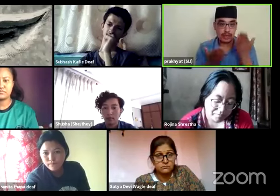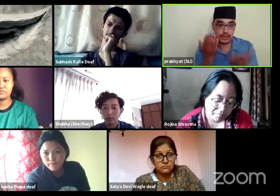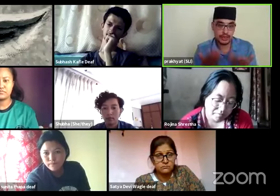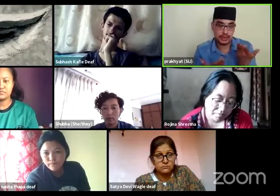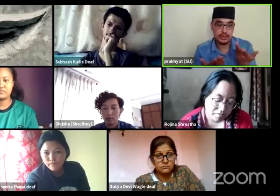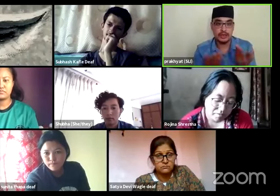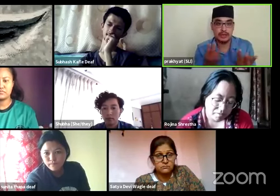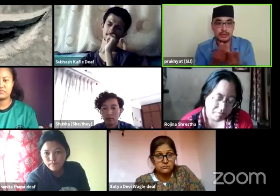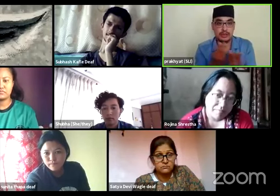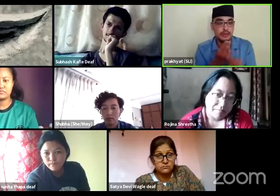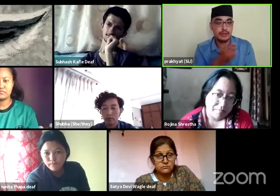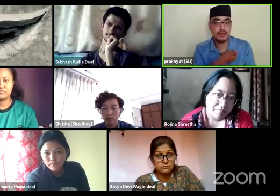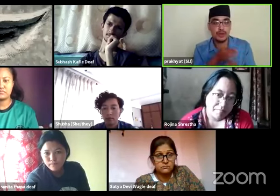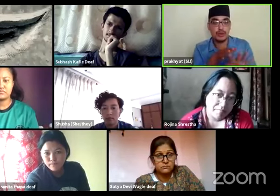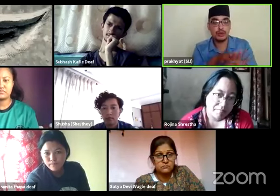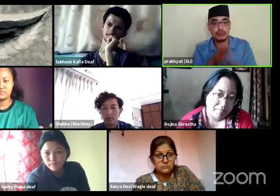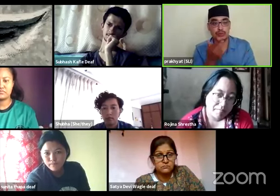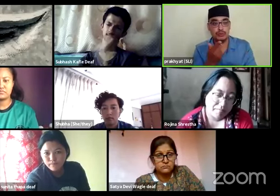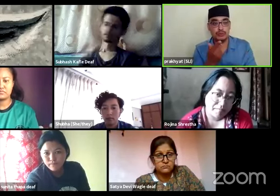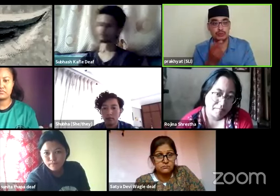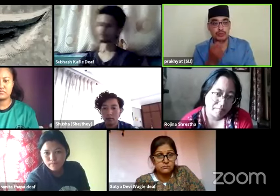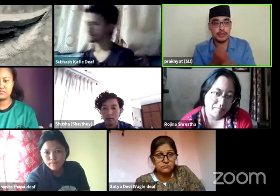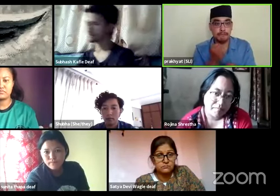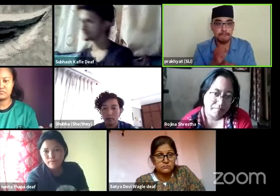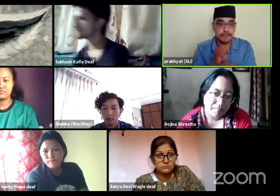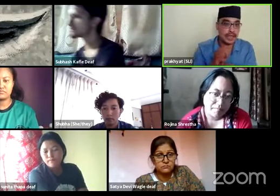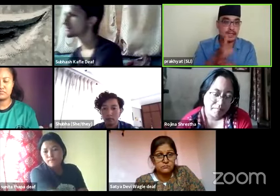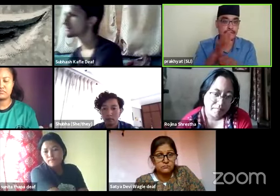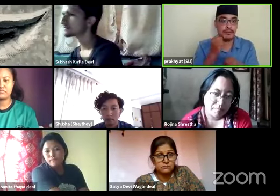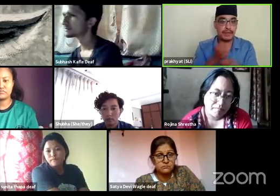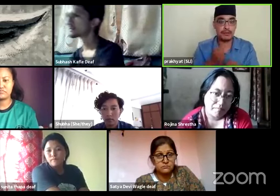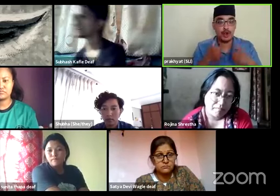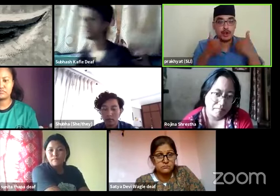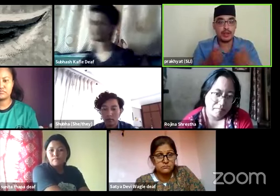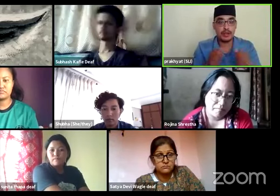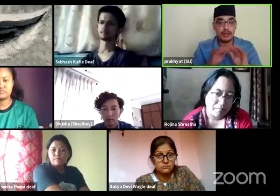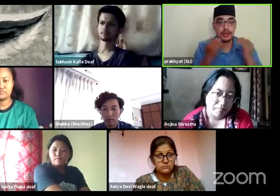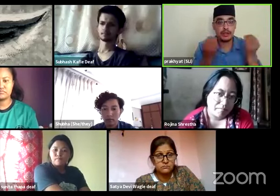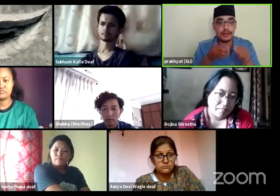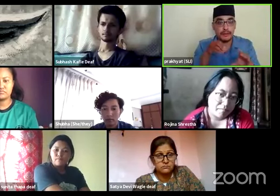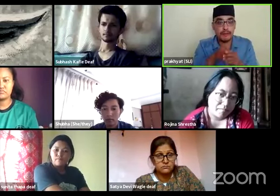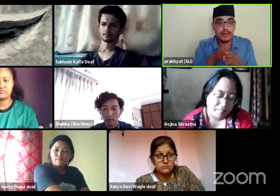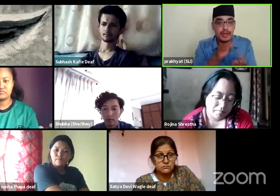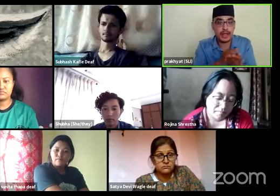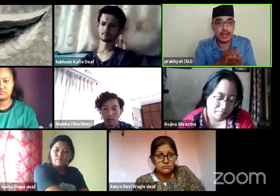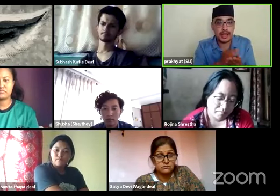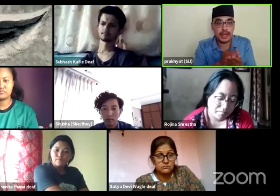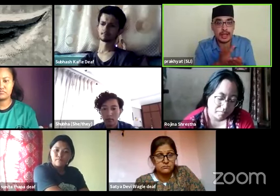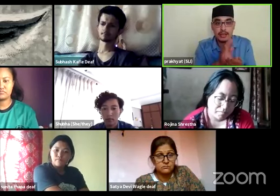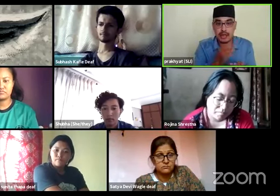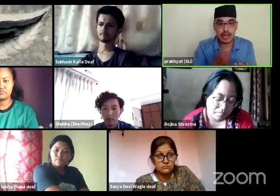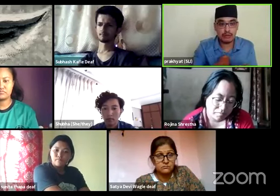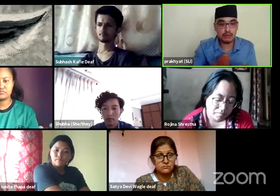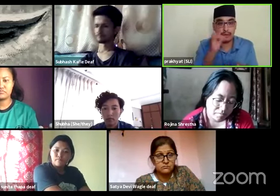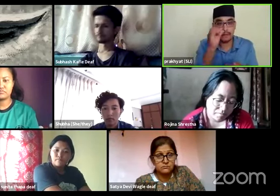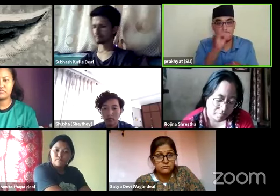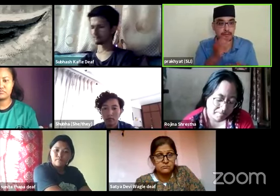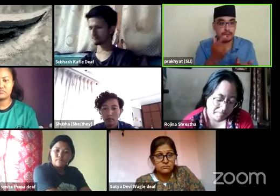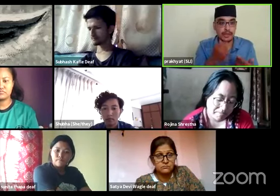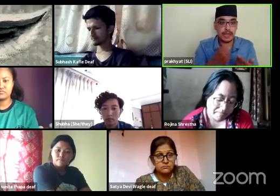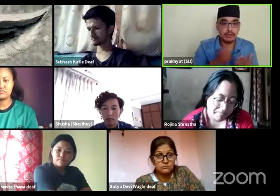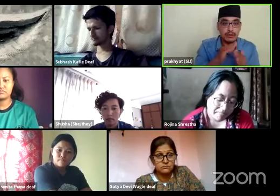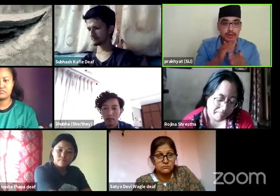त्यो जुन चाहिँ एक्टिभिजममा आउनु भएको छैन अथवा यस्तो कम्युनिटीको हिस्सा हुनु भएको छैन आफ्नो परिवारभित्र त